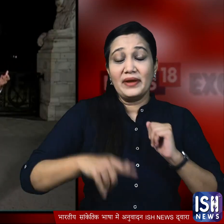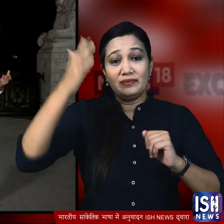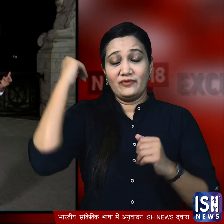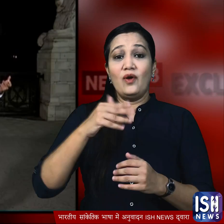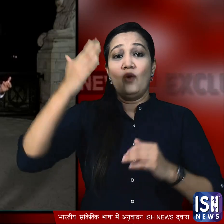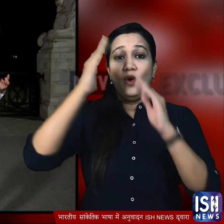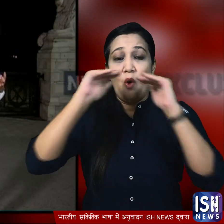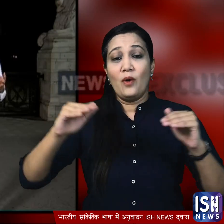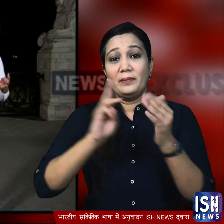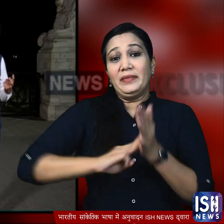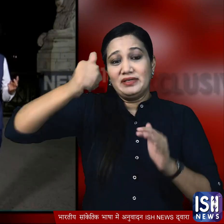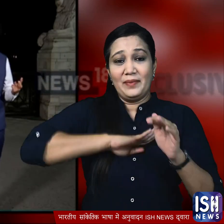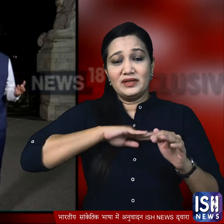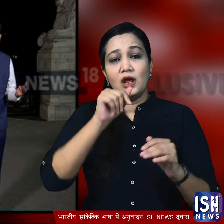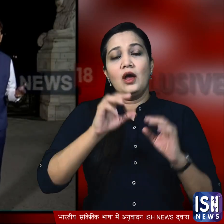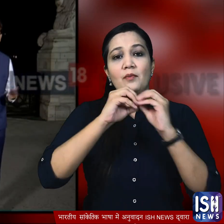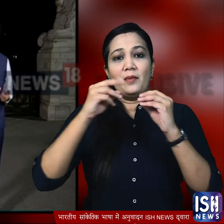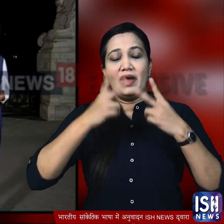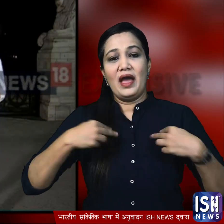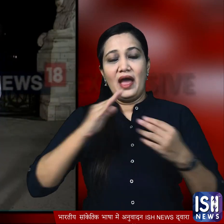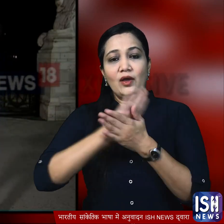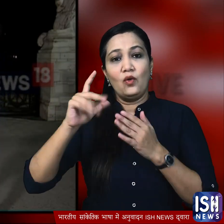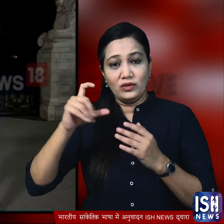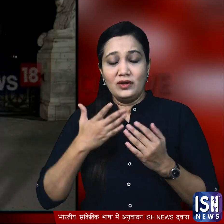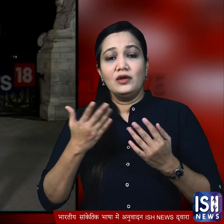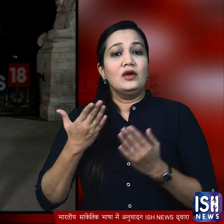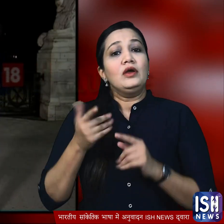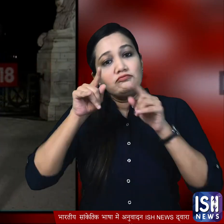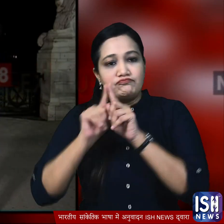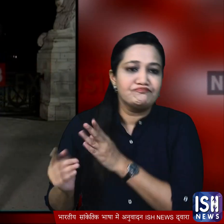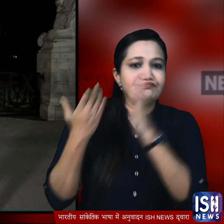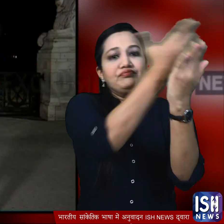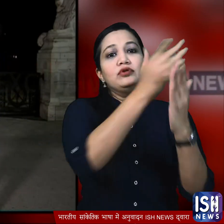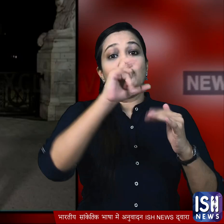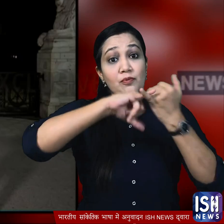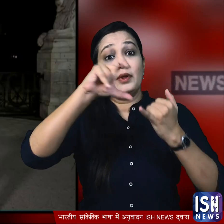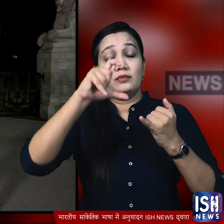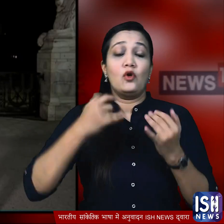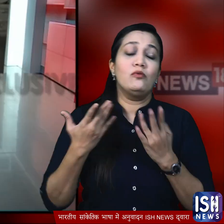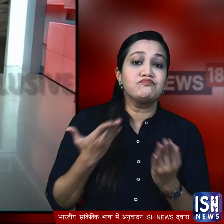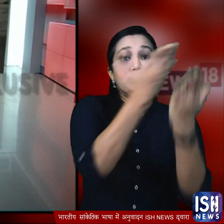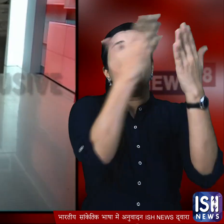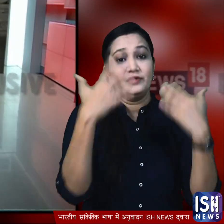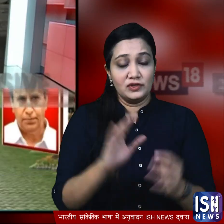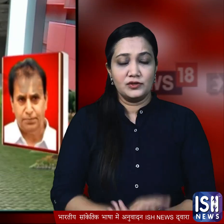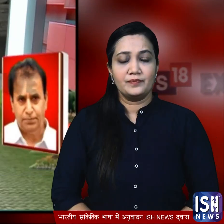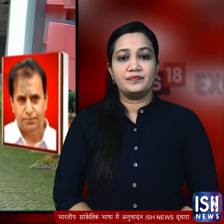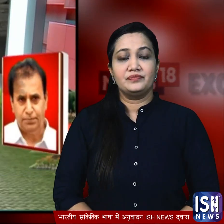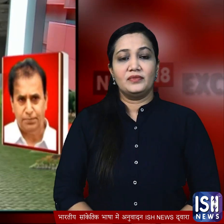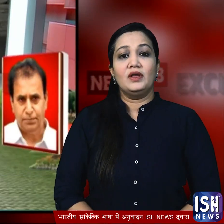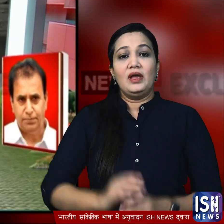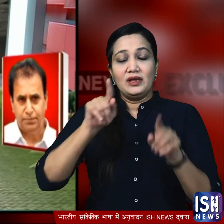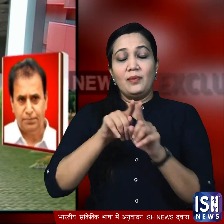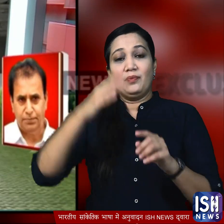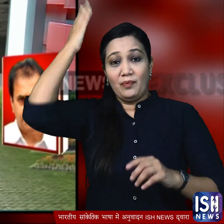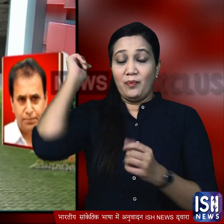पूर्व गृह मंत्री अनिल देशमुख ने बॉम्बे हाई कोर्ट के फैसले को सुप्रीम कोर्ट में चुनौती दी। न्यूज़ 18 के एहतशाम खान की रिपोर्ट है कि मुंबई के पूर्व